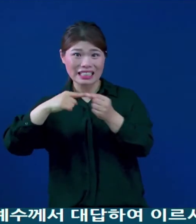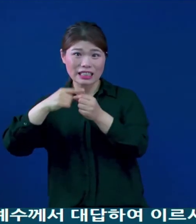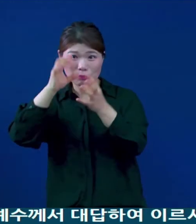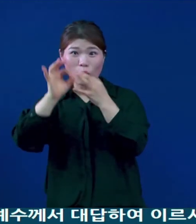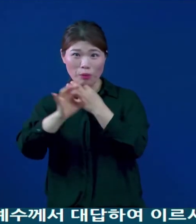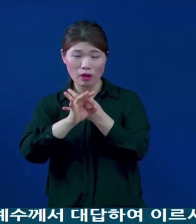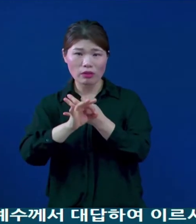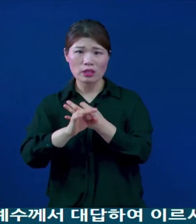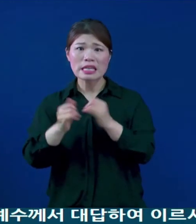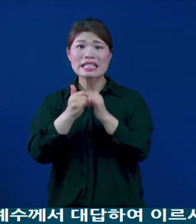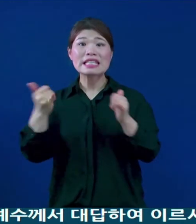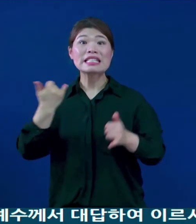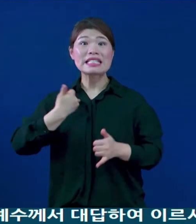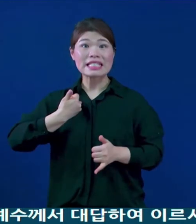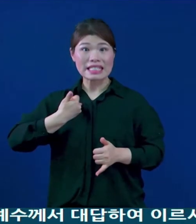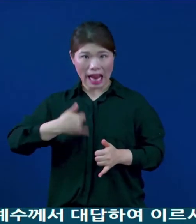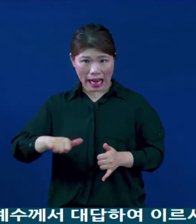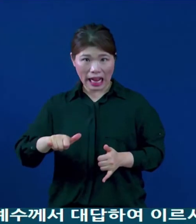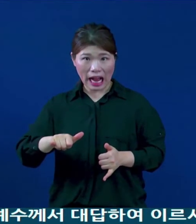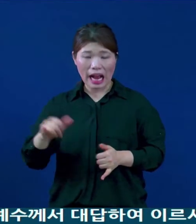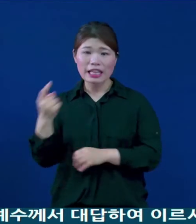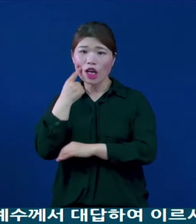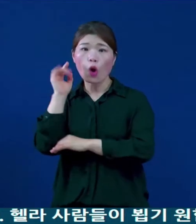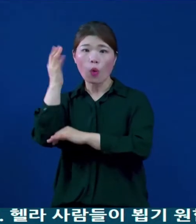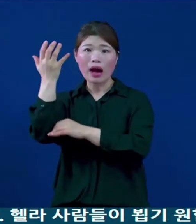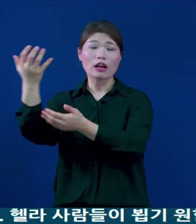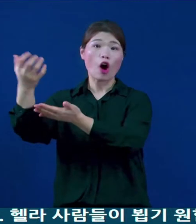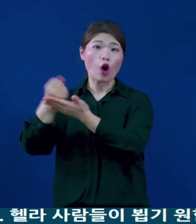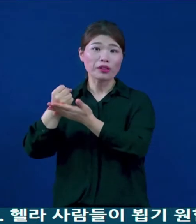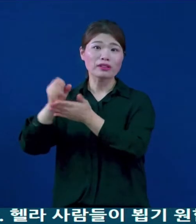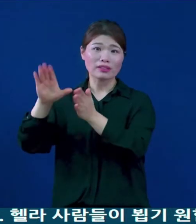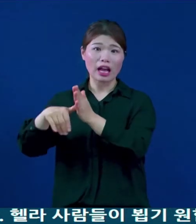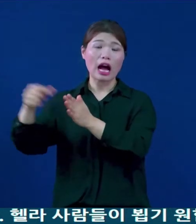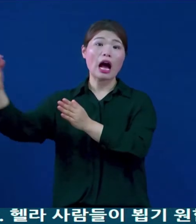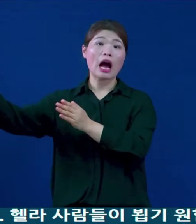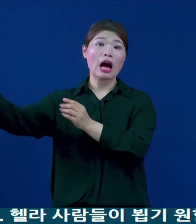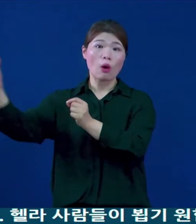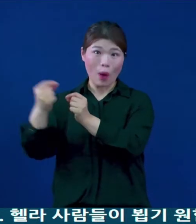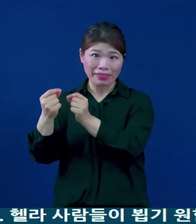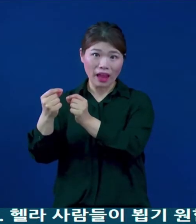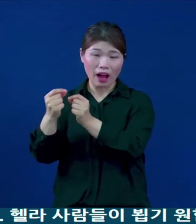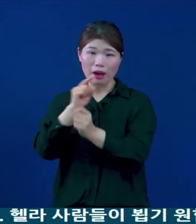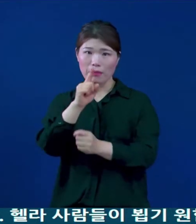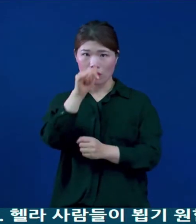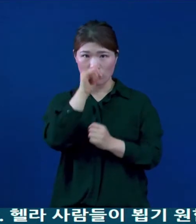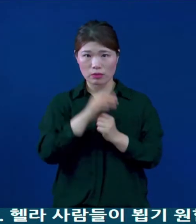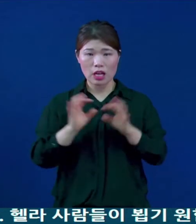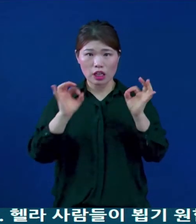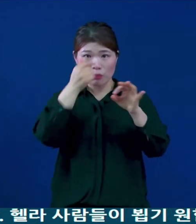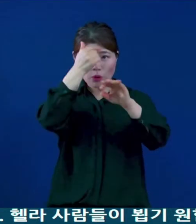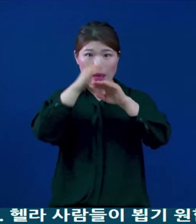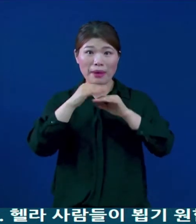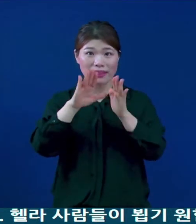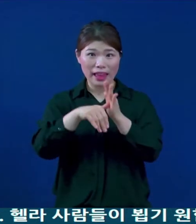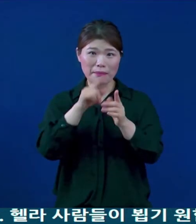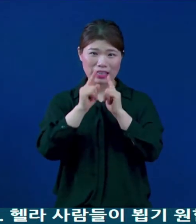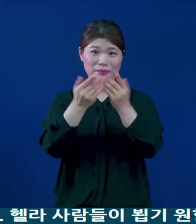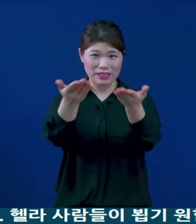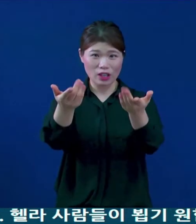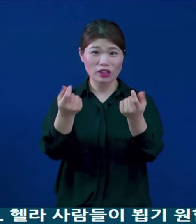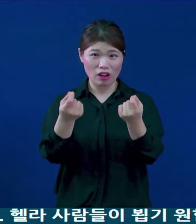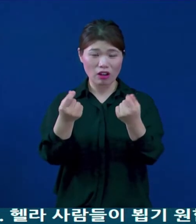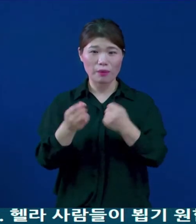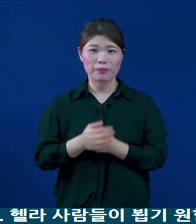23절 인자가 영광을 얻을 때가 왔도다 이렇게 말씀하신 거예요. 지난 금요일 말씀 가운데 이 질문을